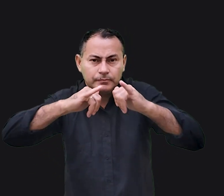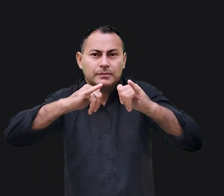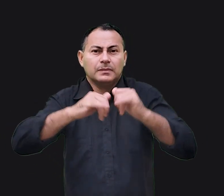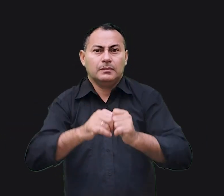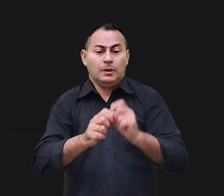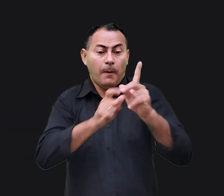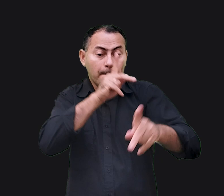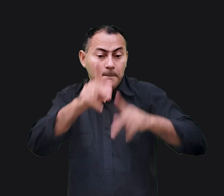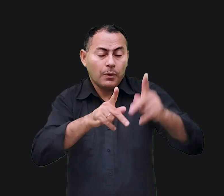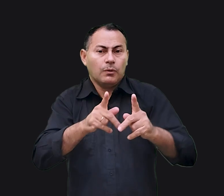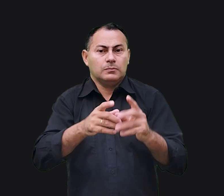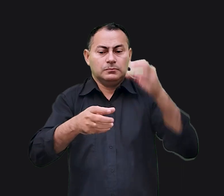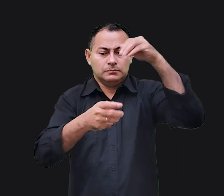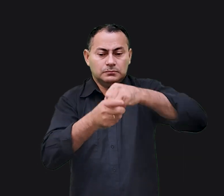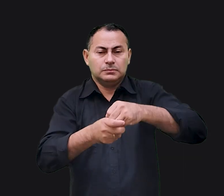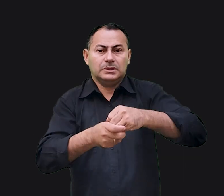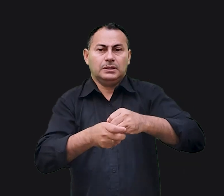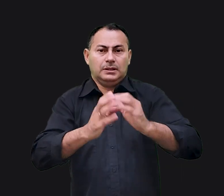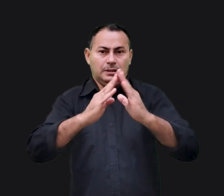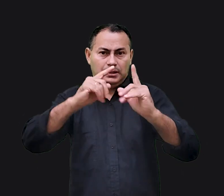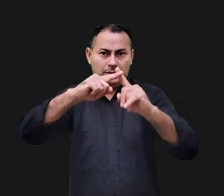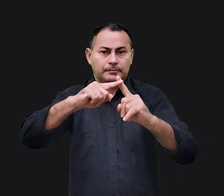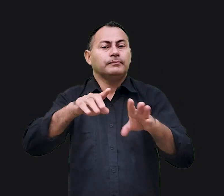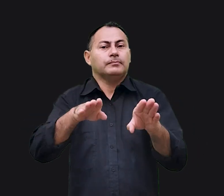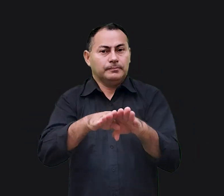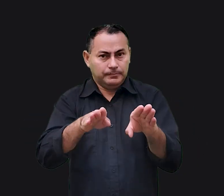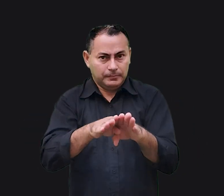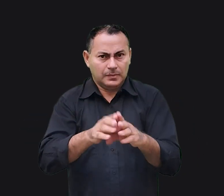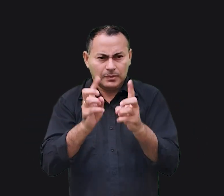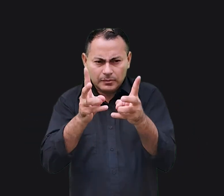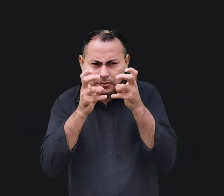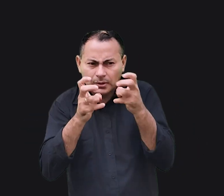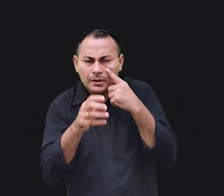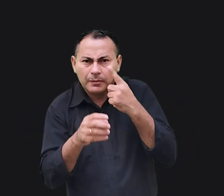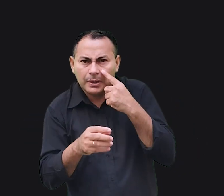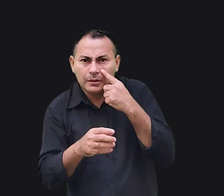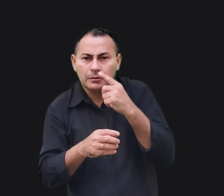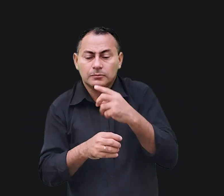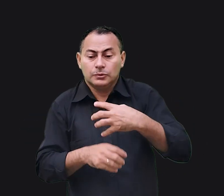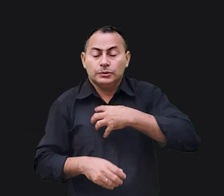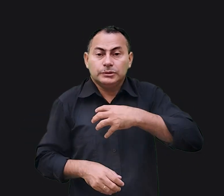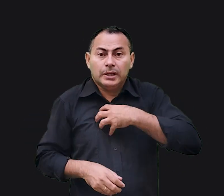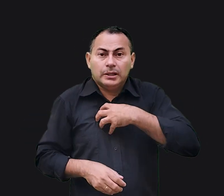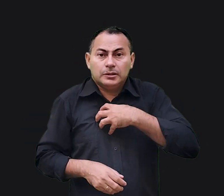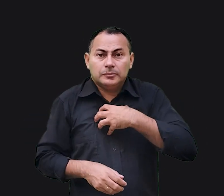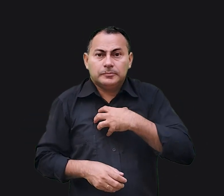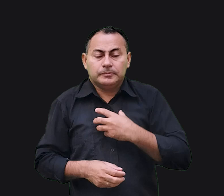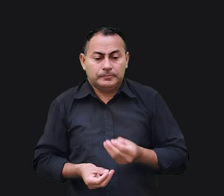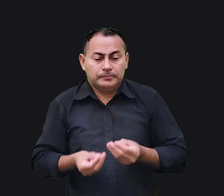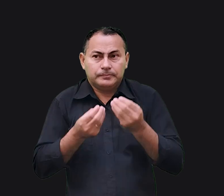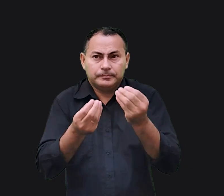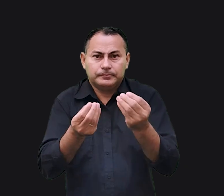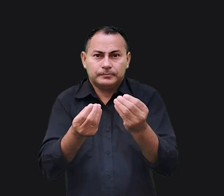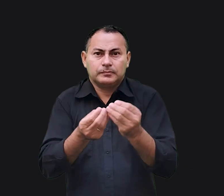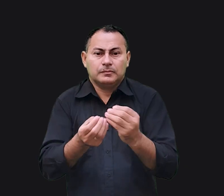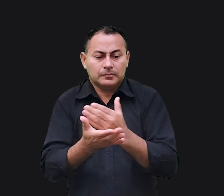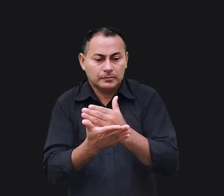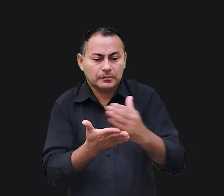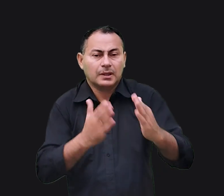e o povo que compõe a igreja. Além disso, observe também os padrões que se estabeleceram no surgimento da